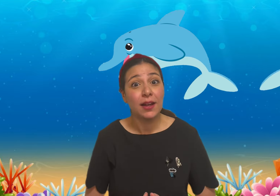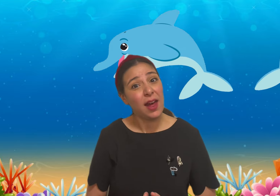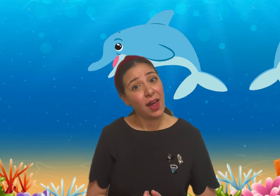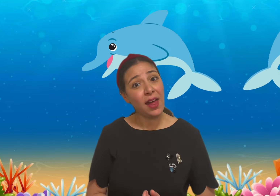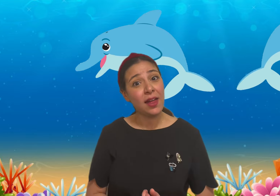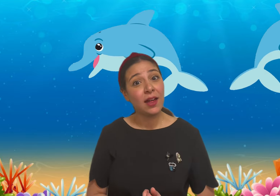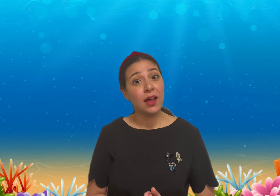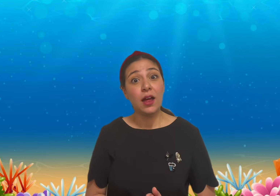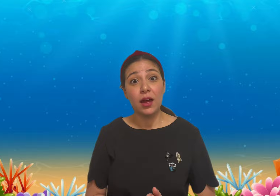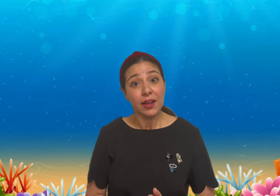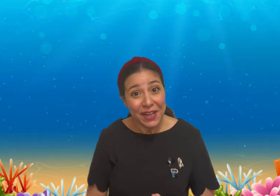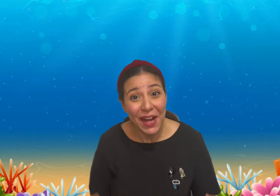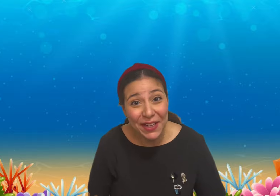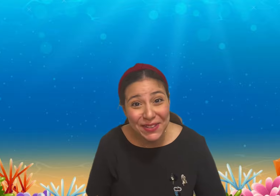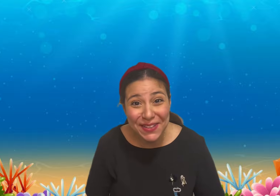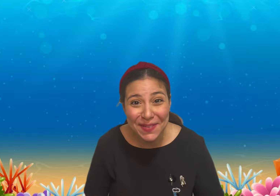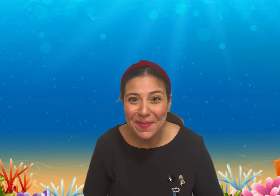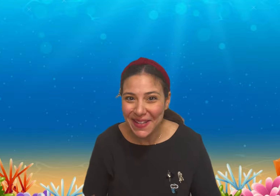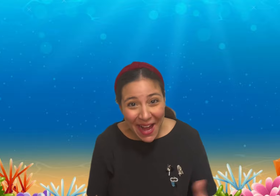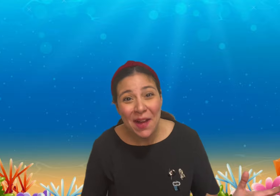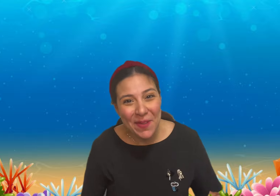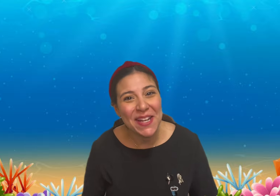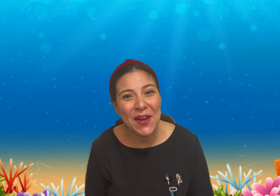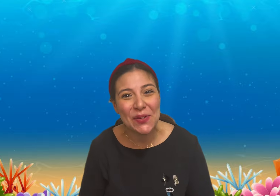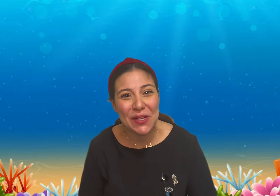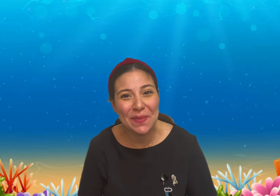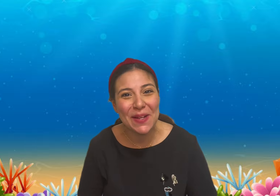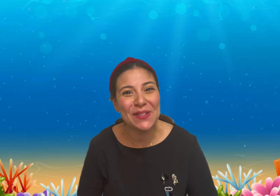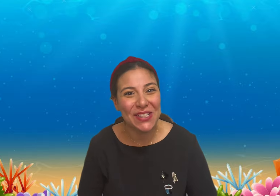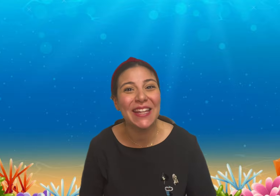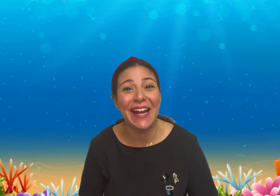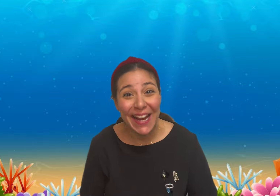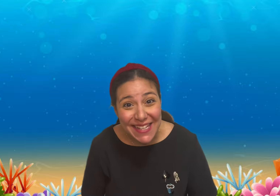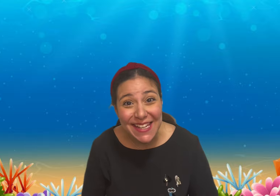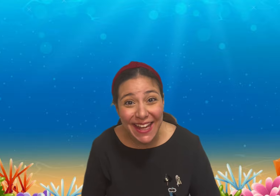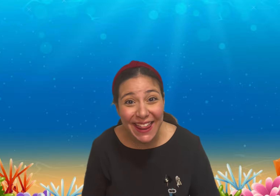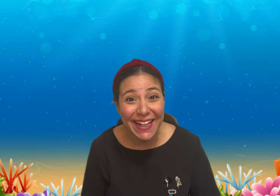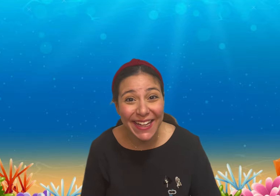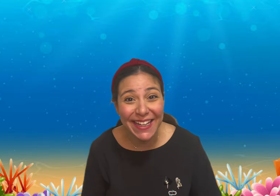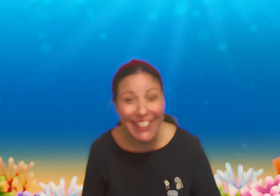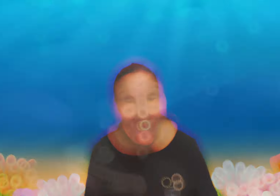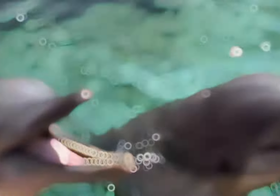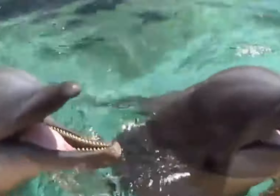لا؟ رأيتم؟ نعم إنه جميل جداً أليس كذلك؟